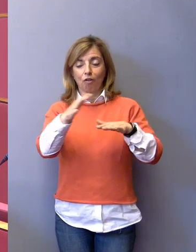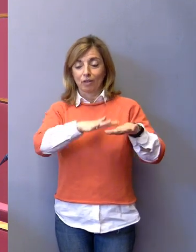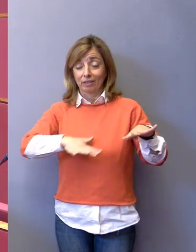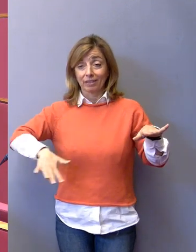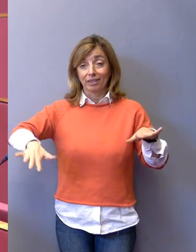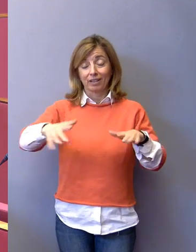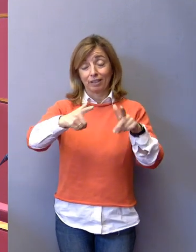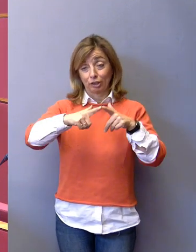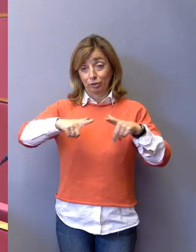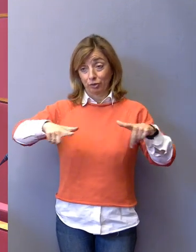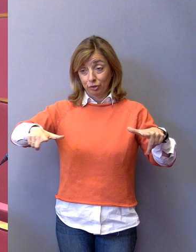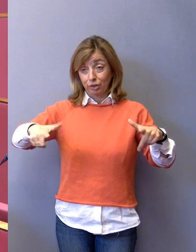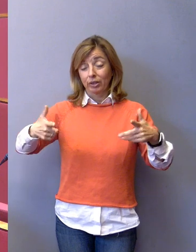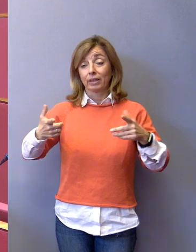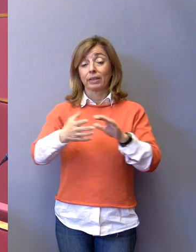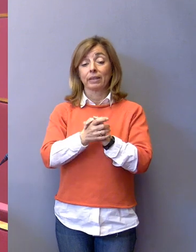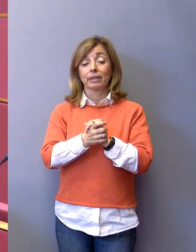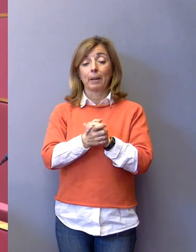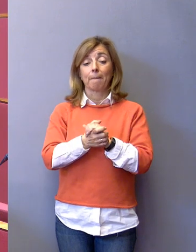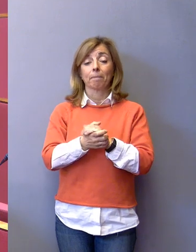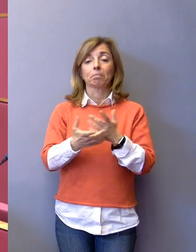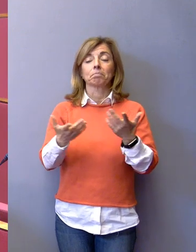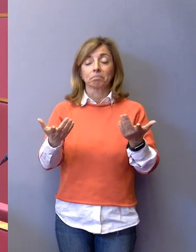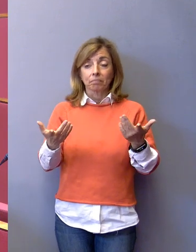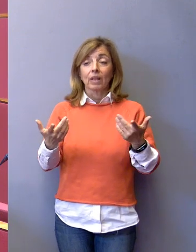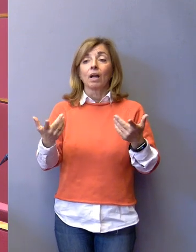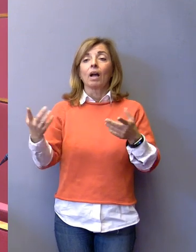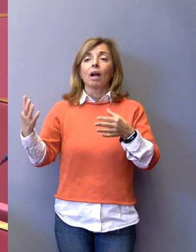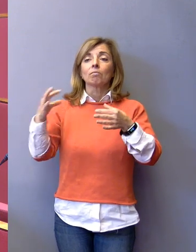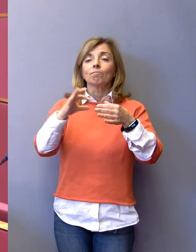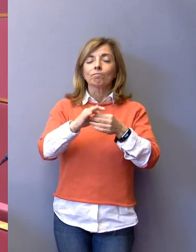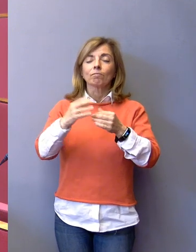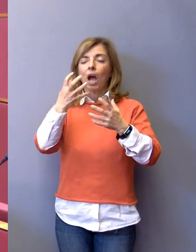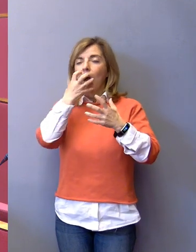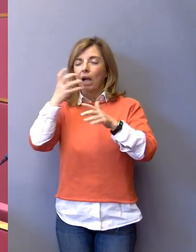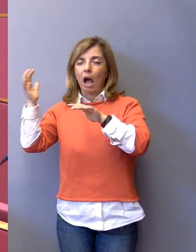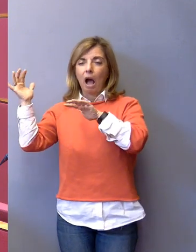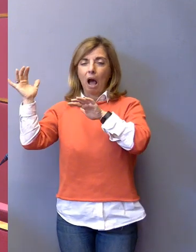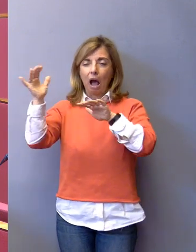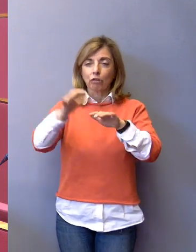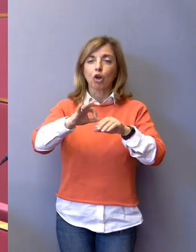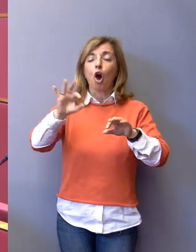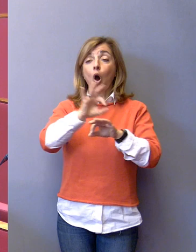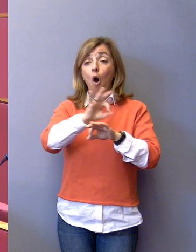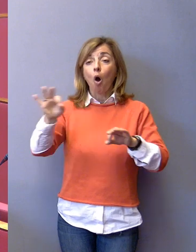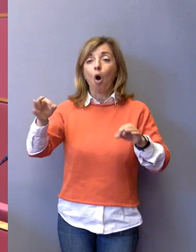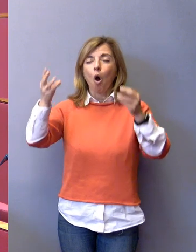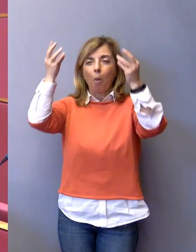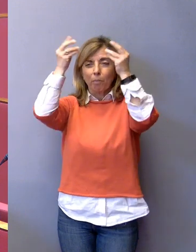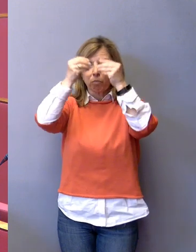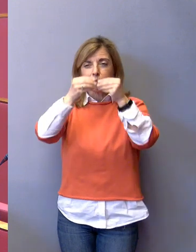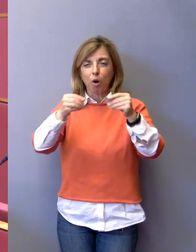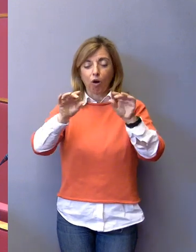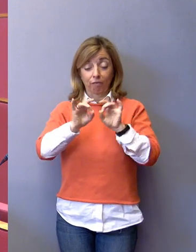circostante sia in relazione agli effetti delle ondate di calore sia rispetta l'abbattimento delle polveri e delle sostanze inquinanti